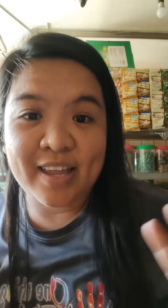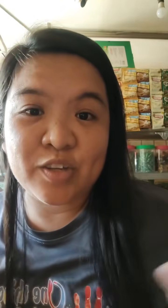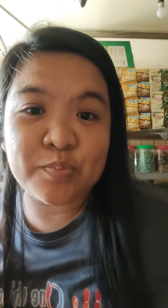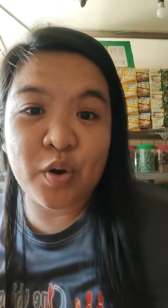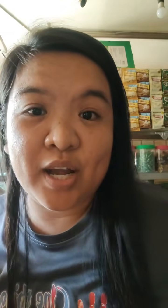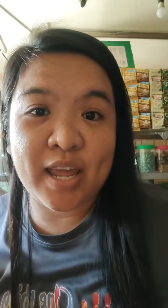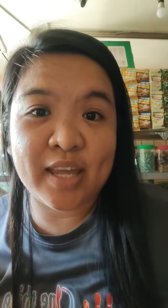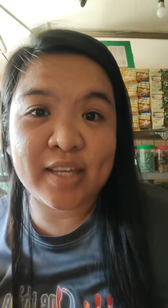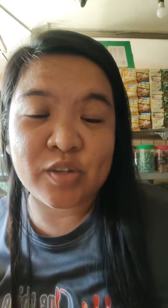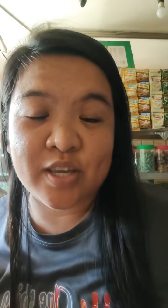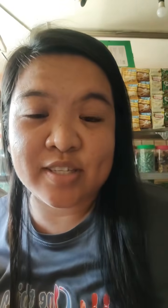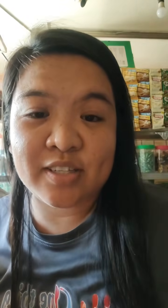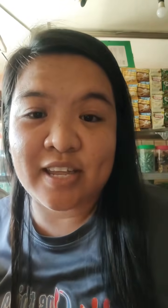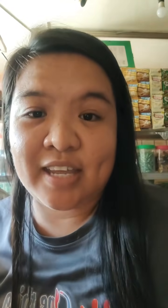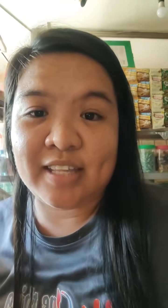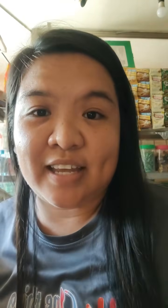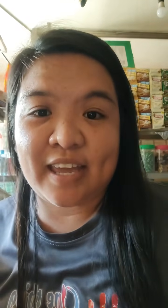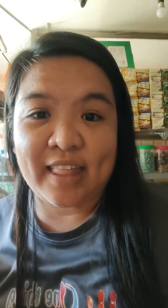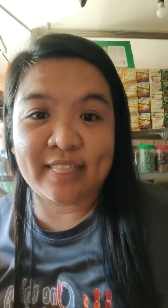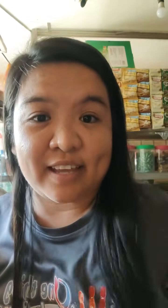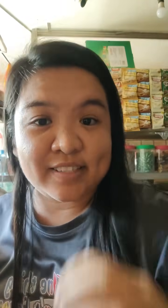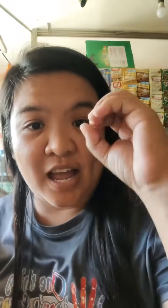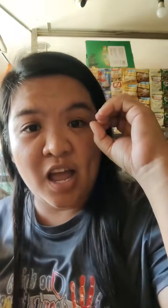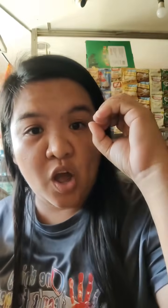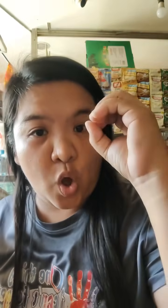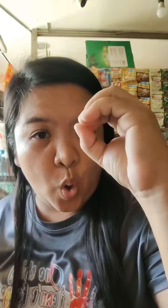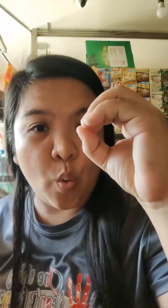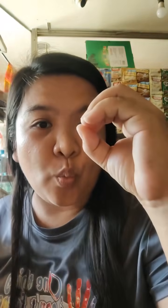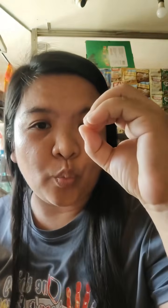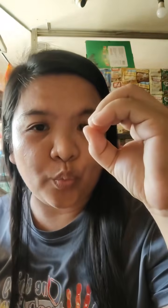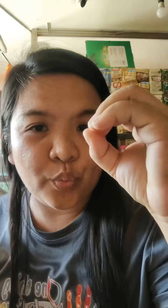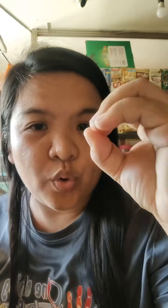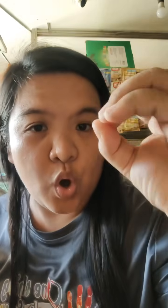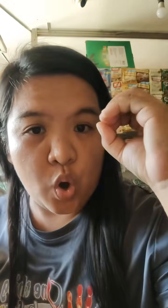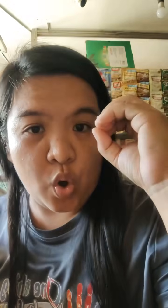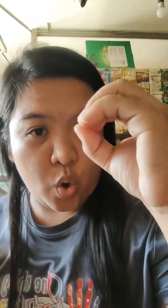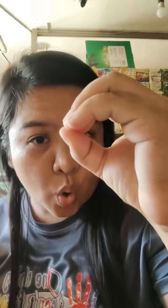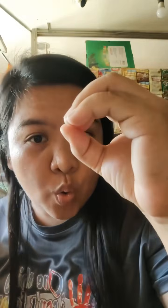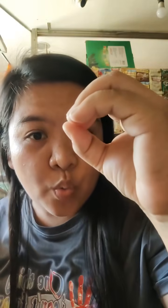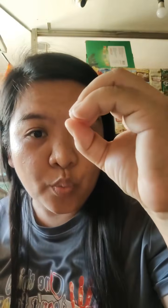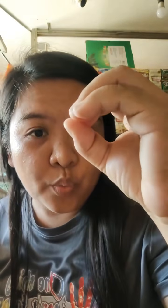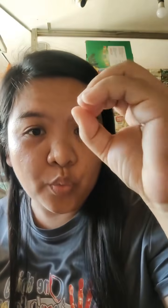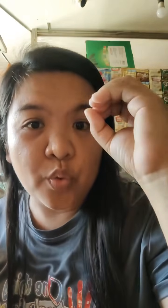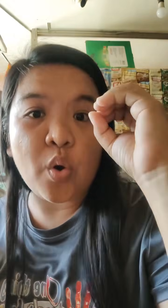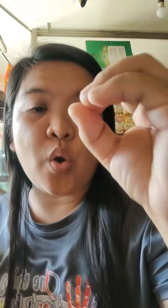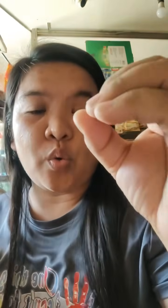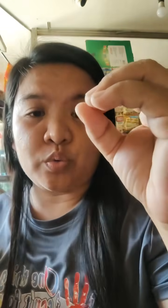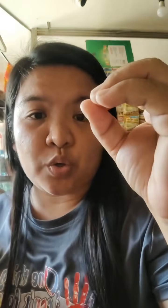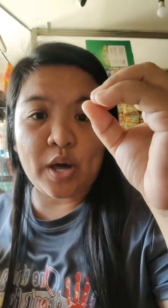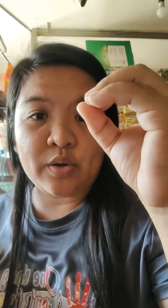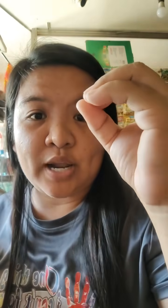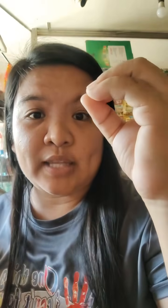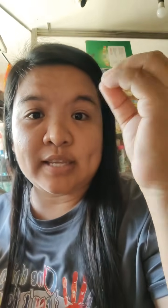Hi, good morning. So yesterday nag-enta sa O. O. O. So karon na nata